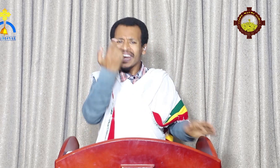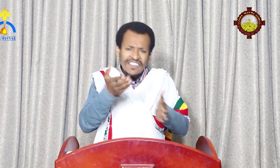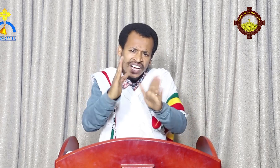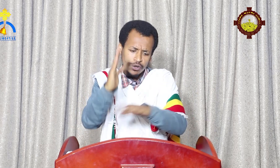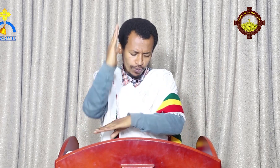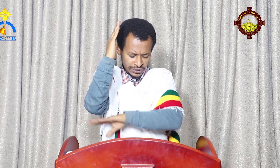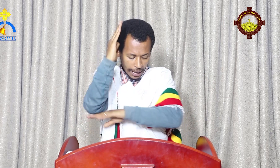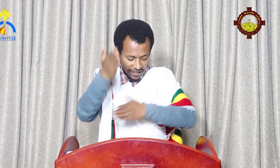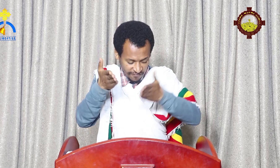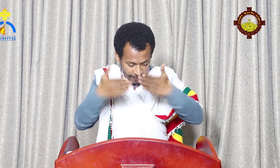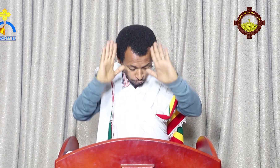ማን ይፈቅድ? እግዚአብሔር ፈቅዶ